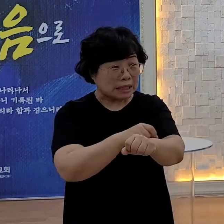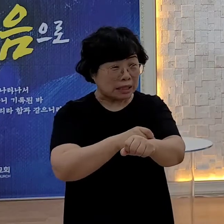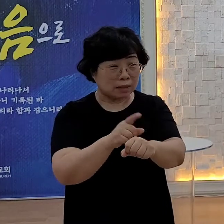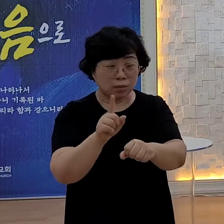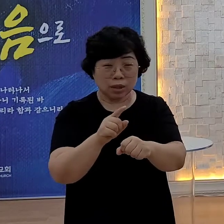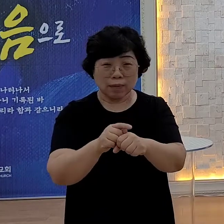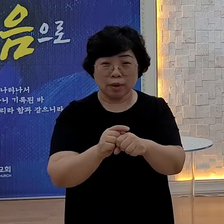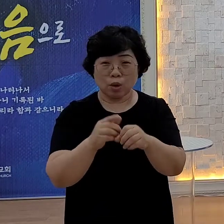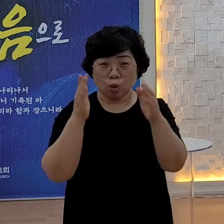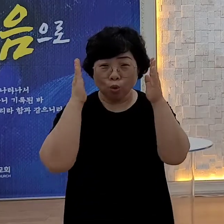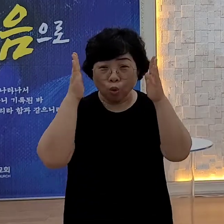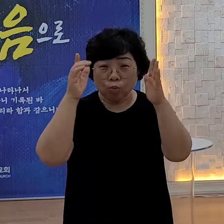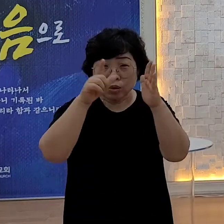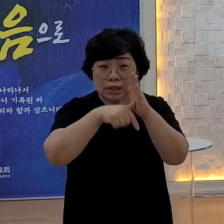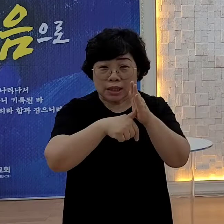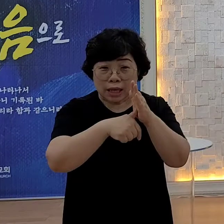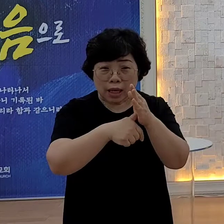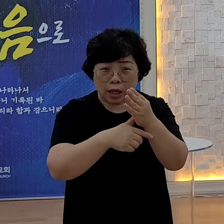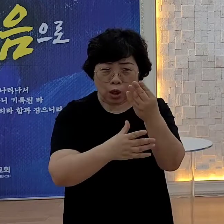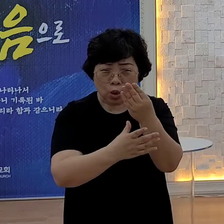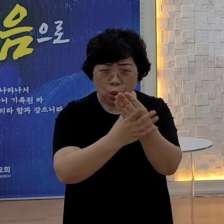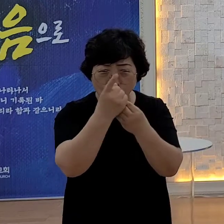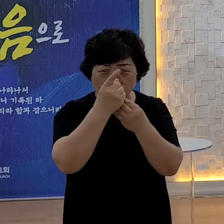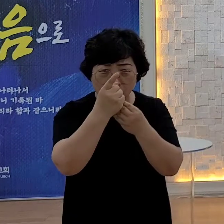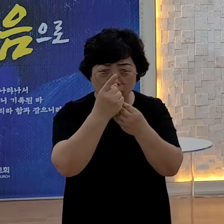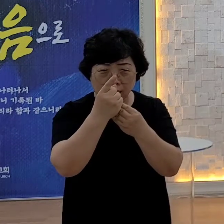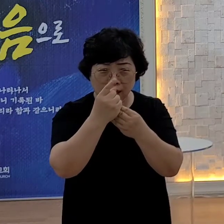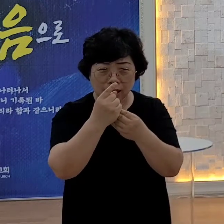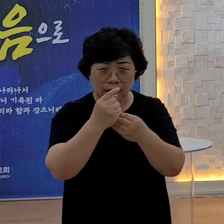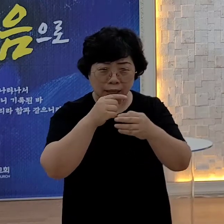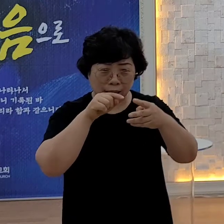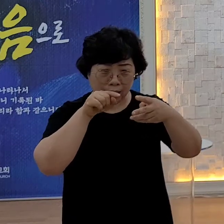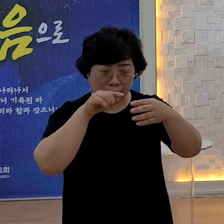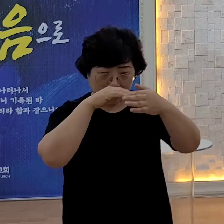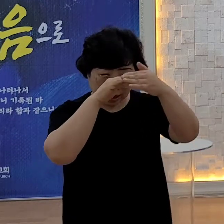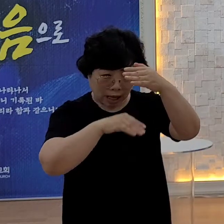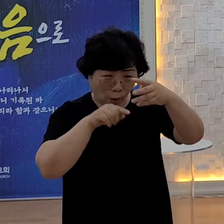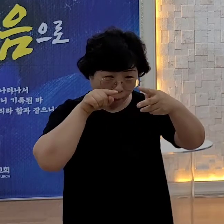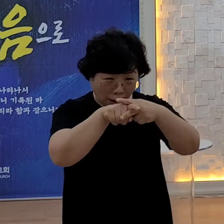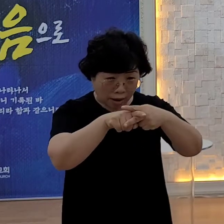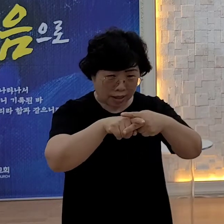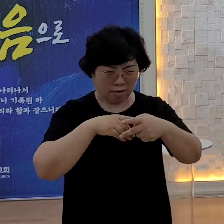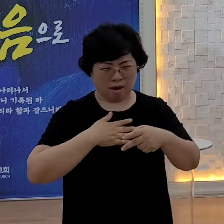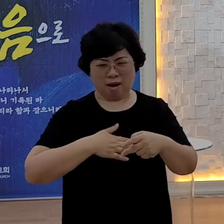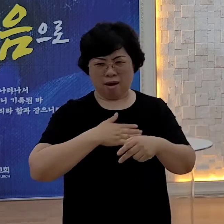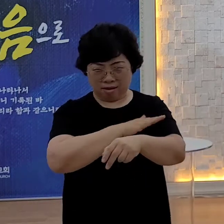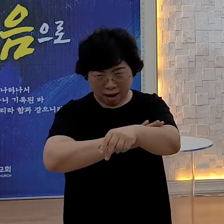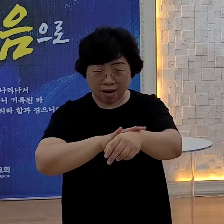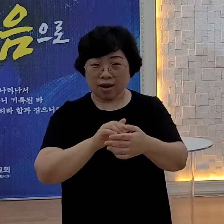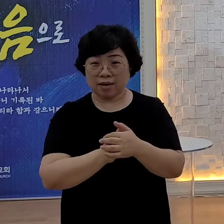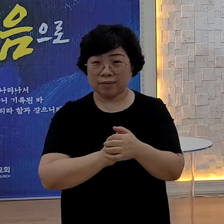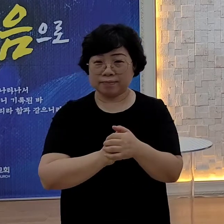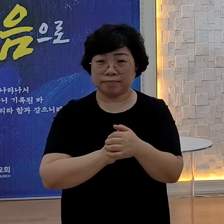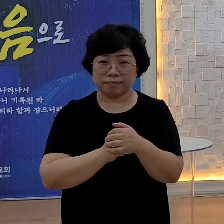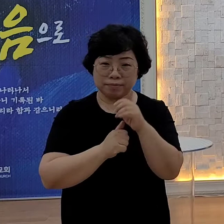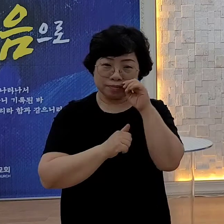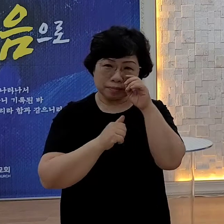수업 시간에 요점이 뭔가, 요점 파악을 잘합니다.